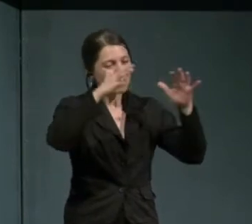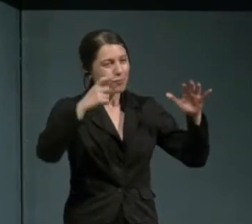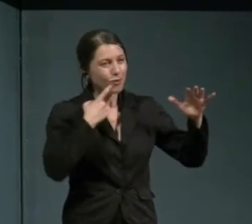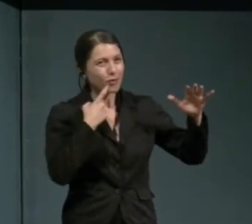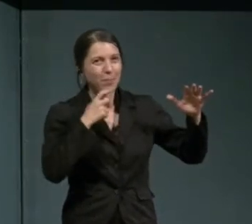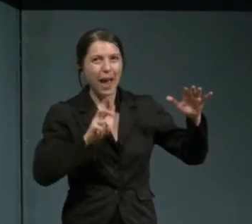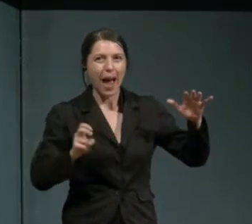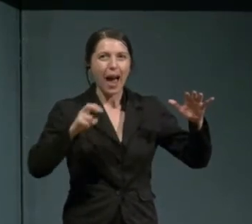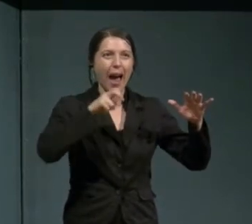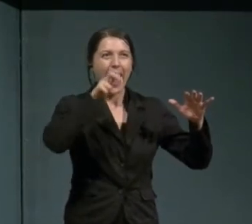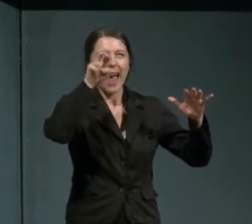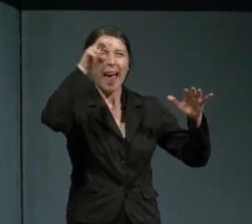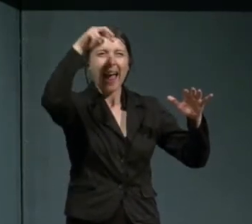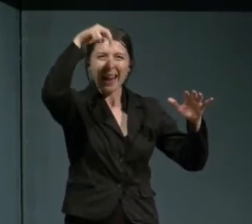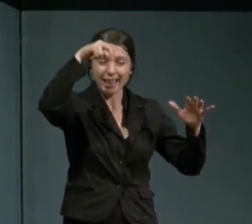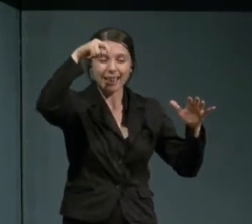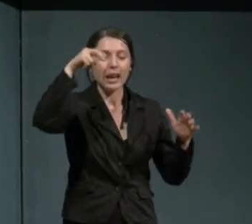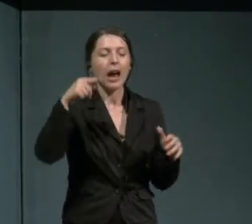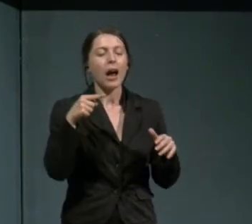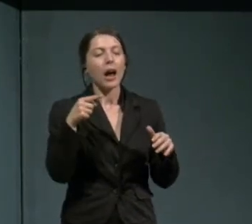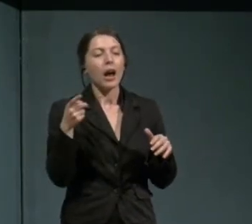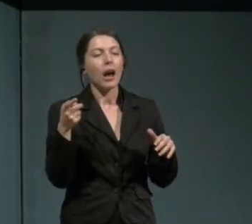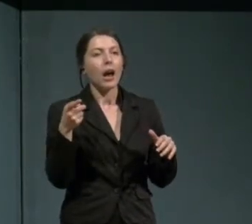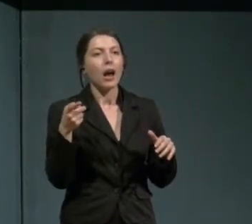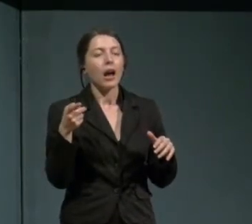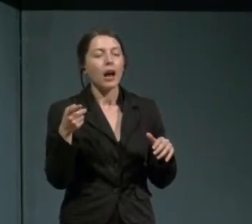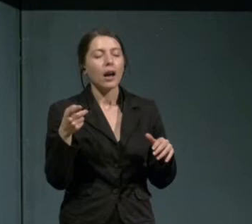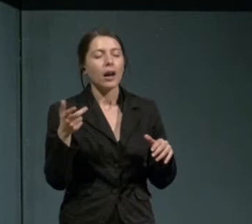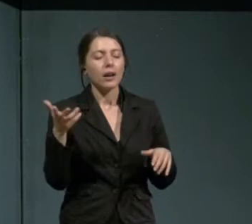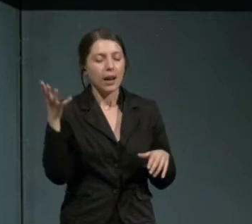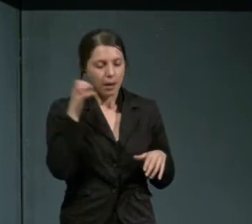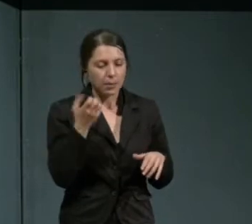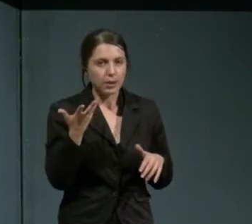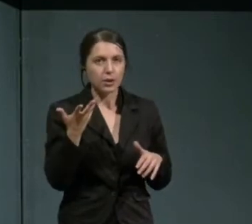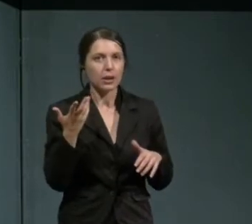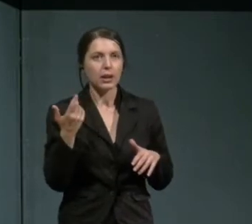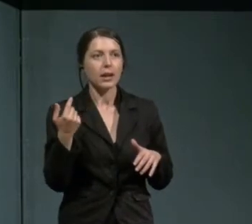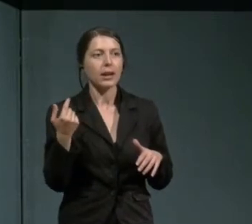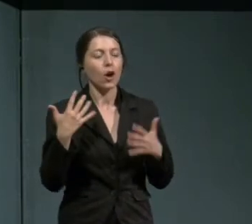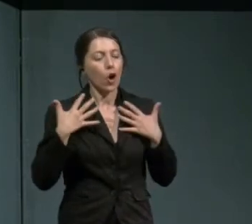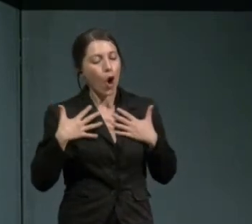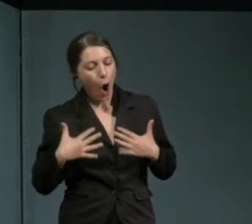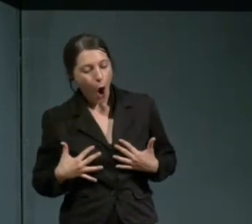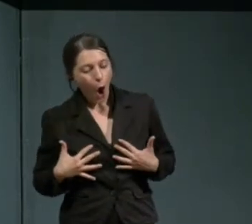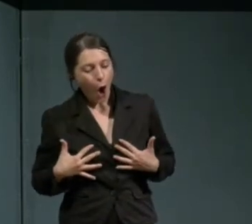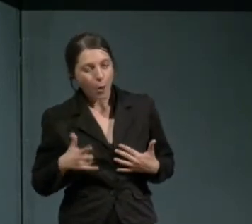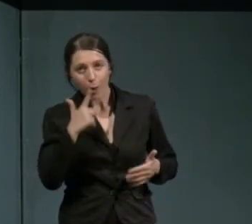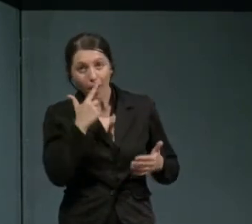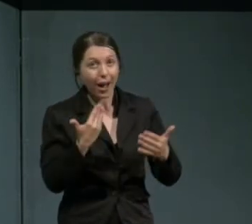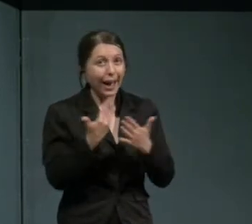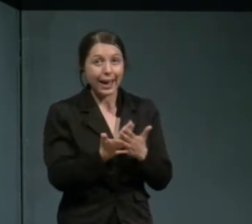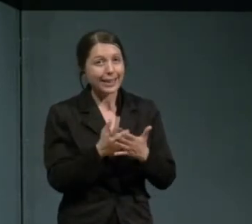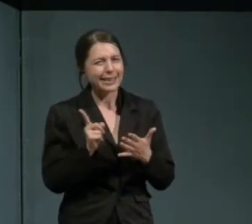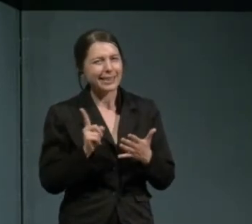sale lungo la roccia e si rende conto innanzitutto che non ha il corpo adatto